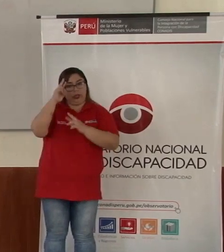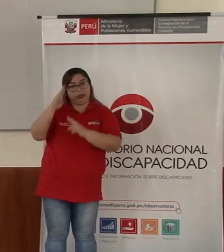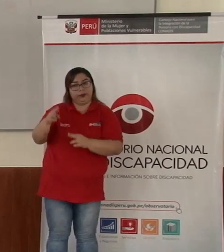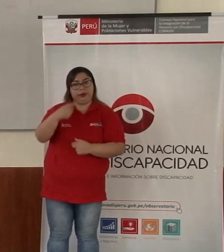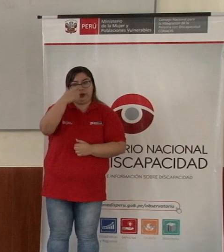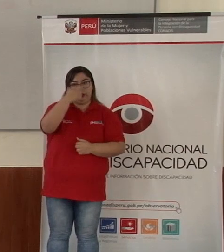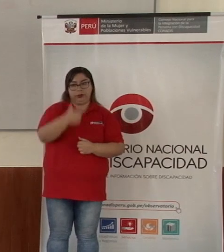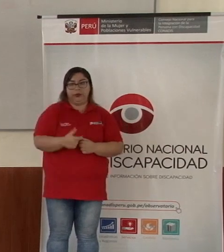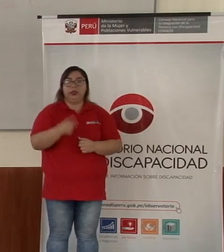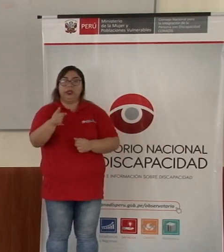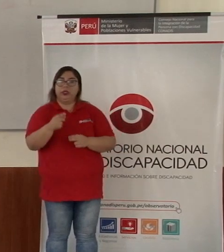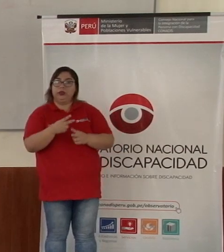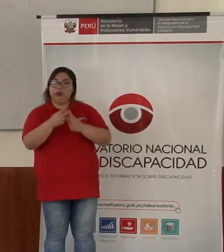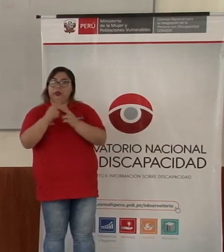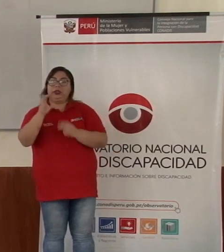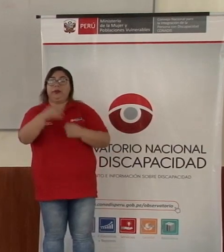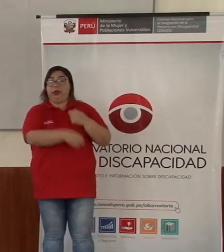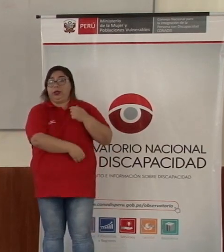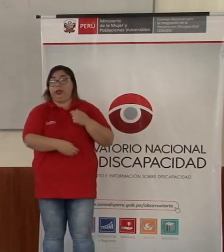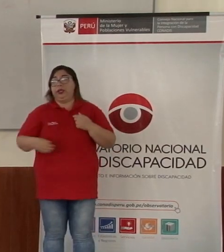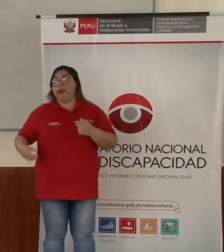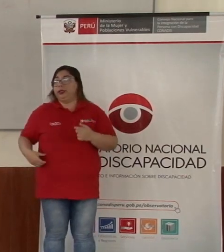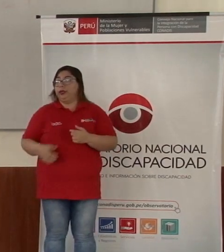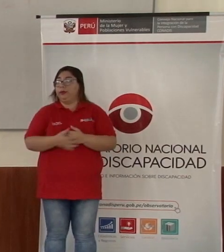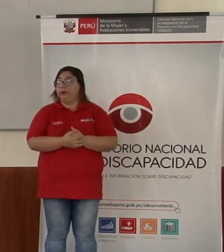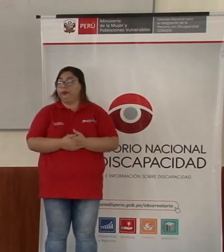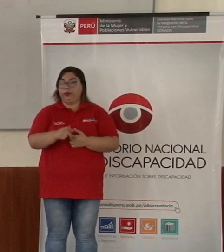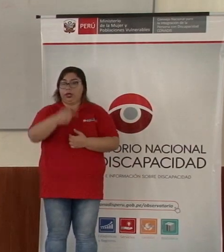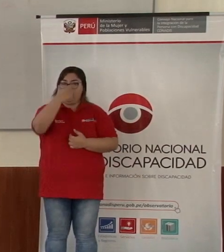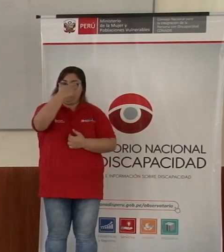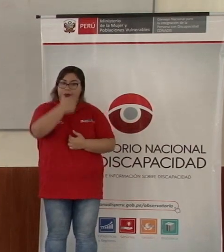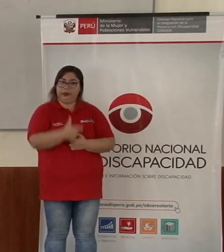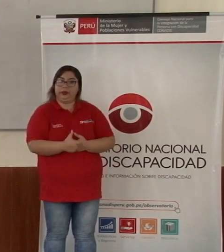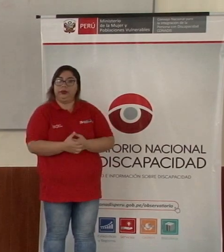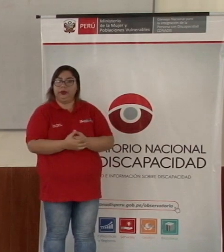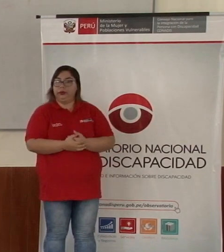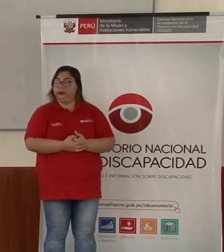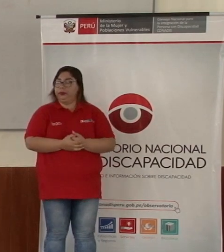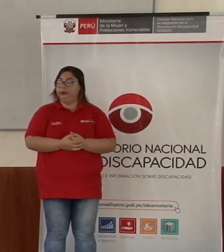son el fin supremo en la sociedad y el Estado. La persona humana.